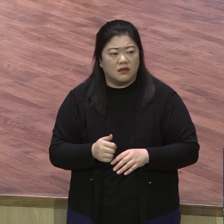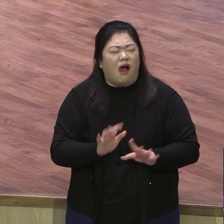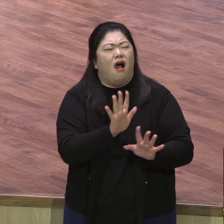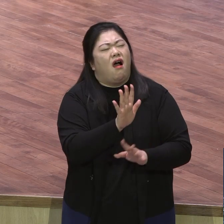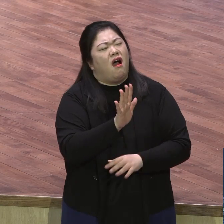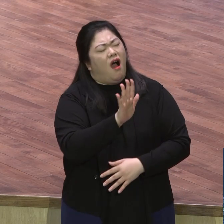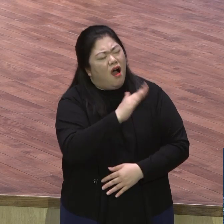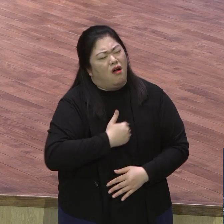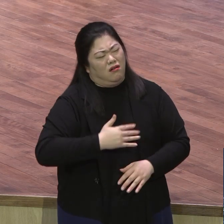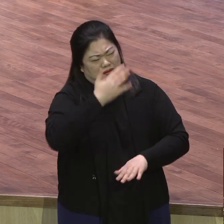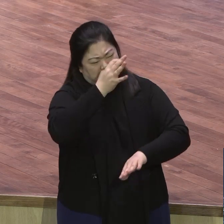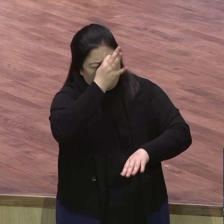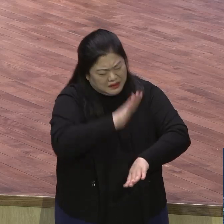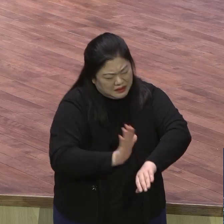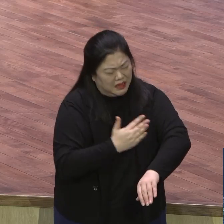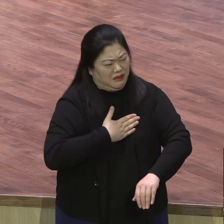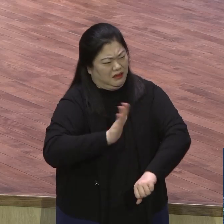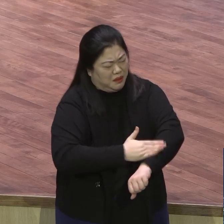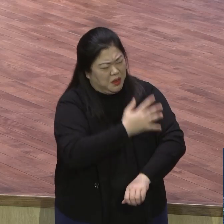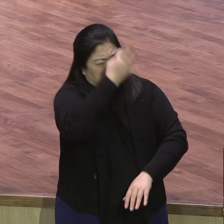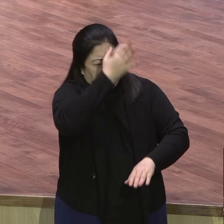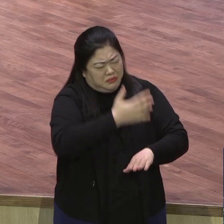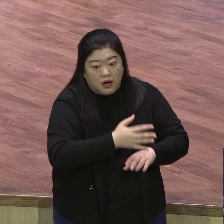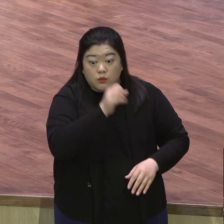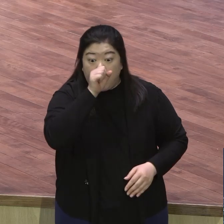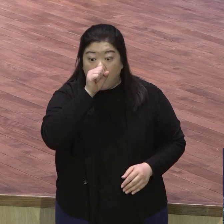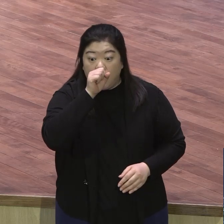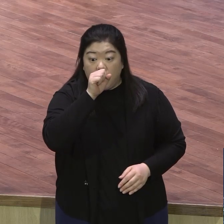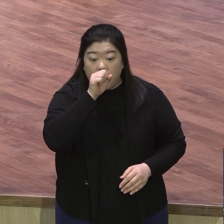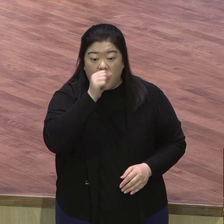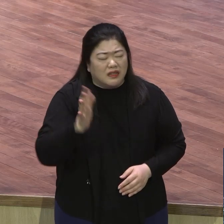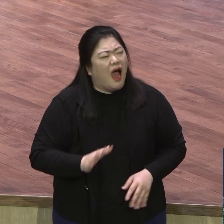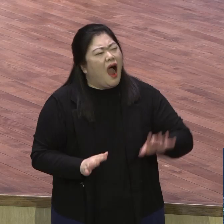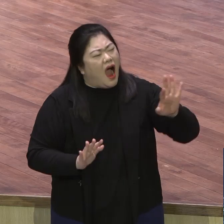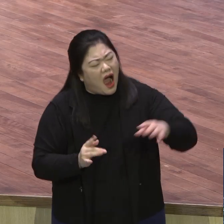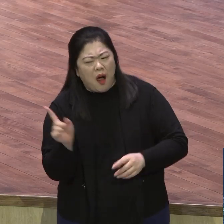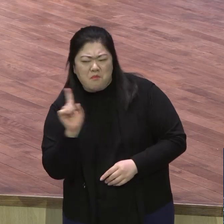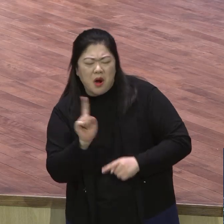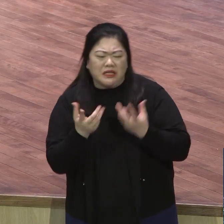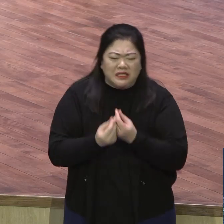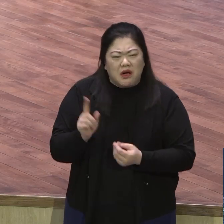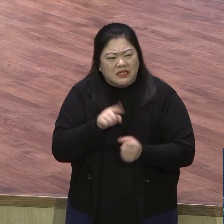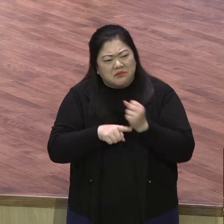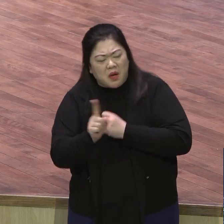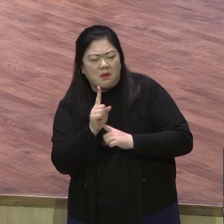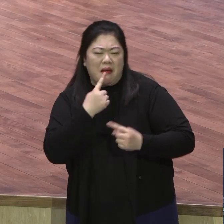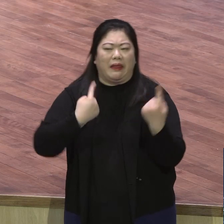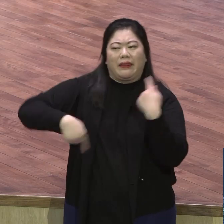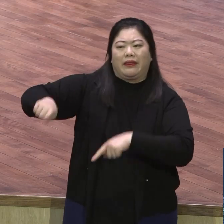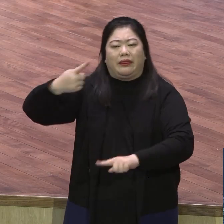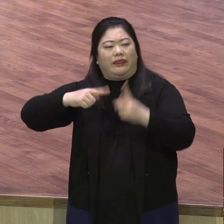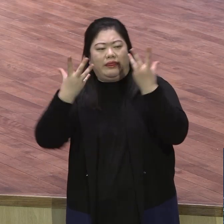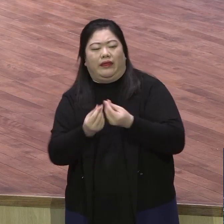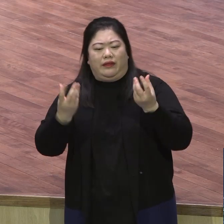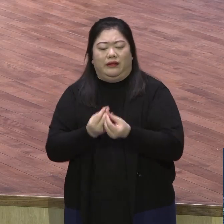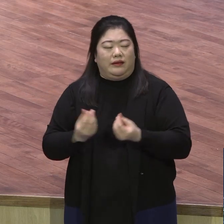내가 잘못했다 하든지 그렇게 하면 되는데 눈앞에 환경 가지고 이러고 저러 변명을 계속해서